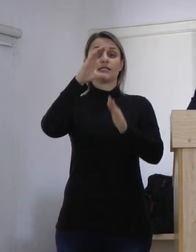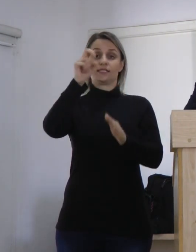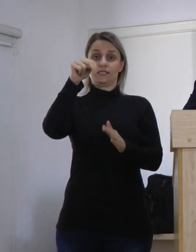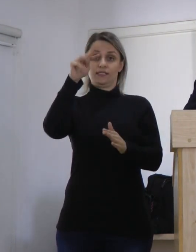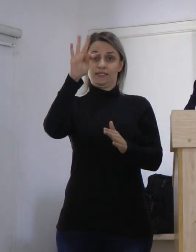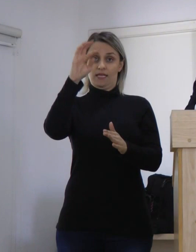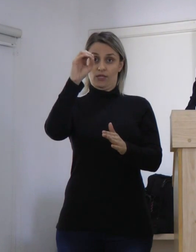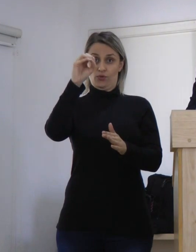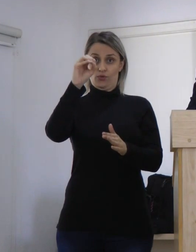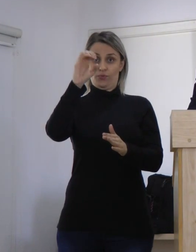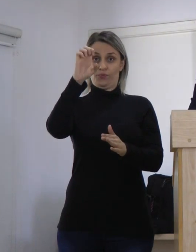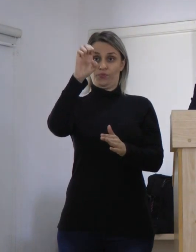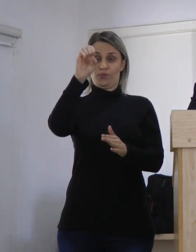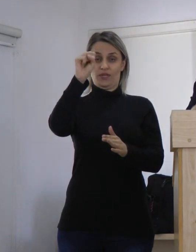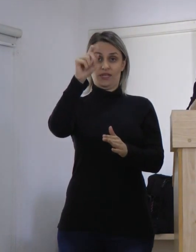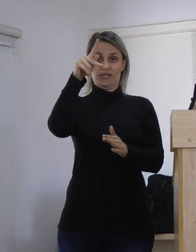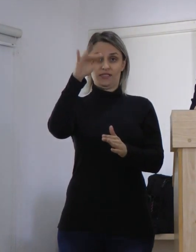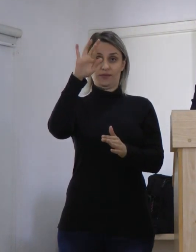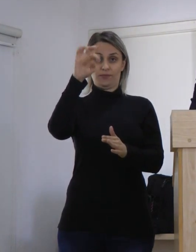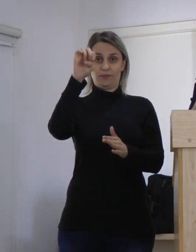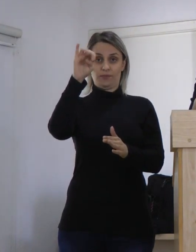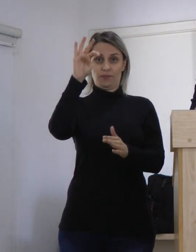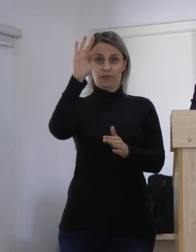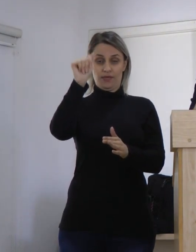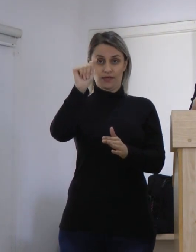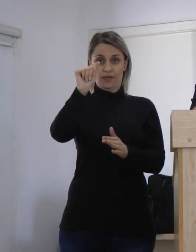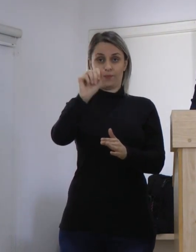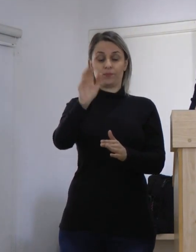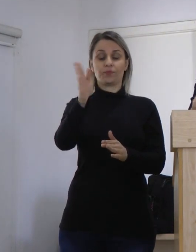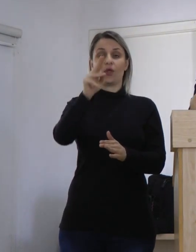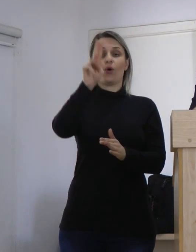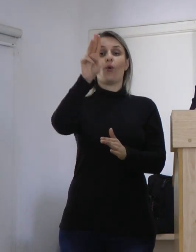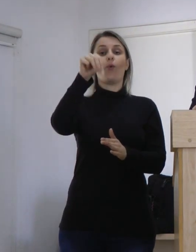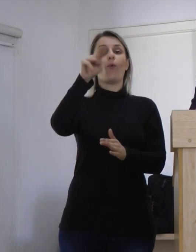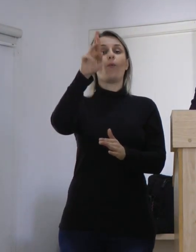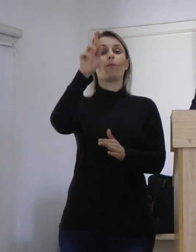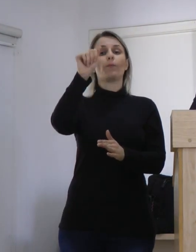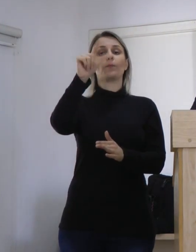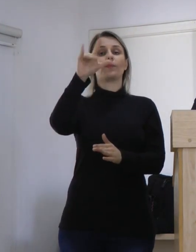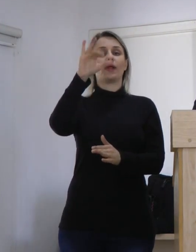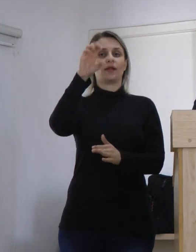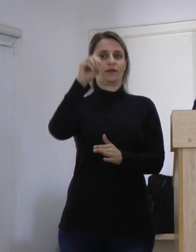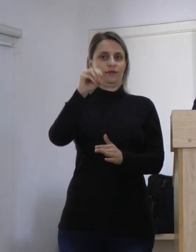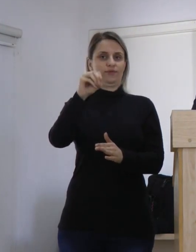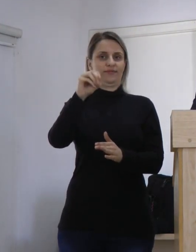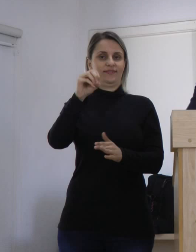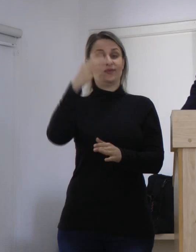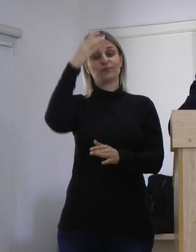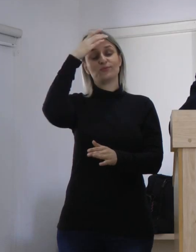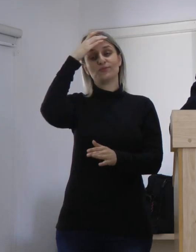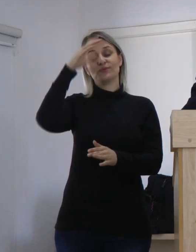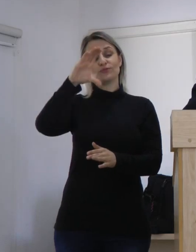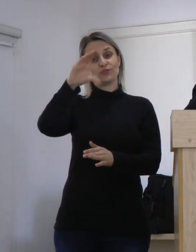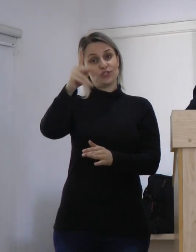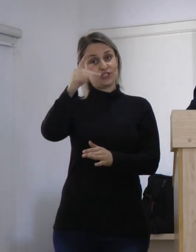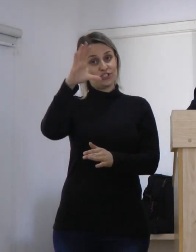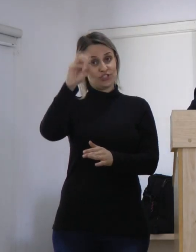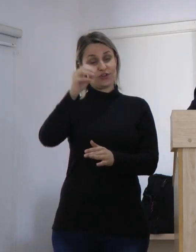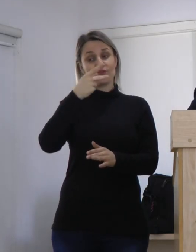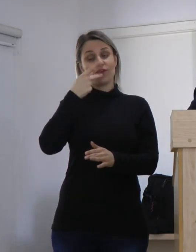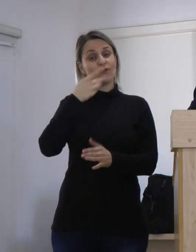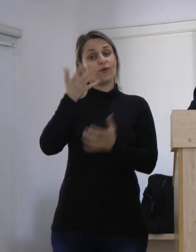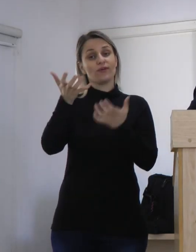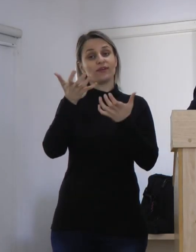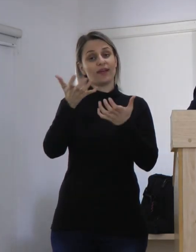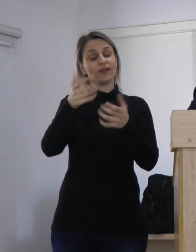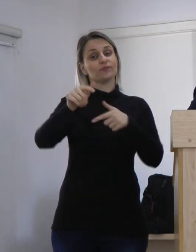Eu quero ir trabalhar como médium no umbral, ajudando meus irmãos necessitados. Olha como é que são os bons